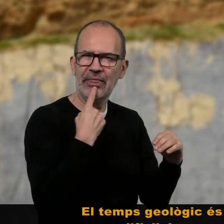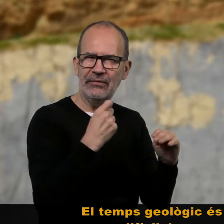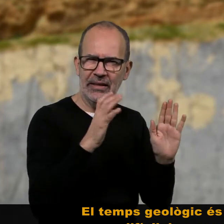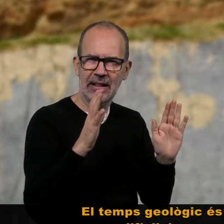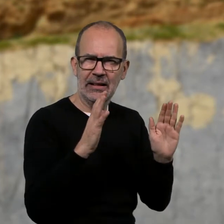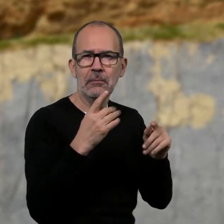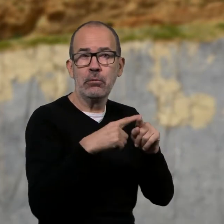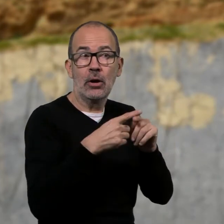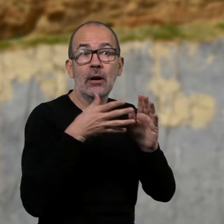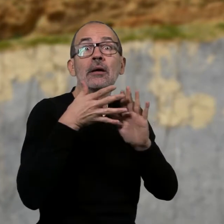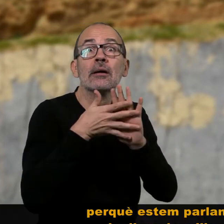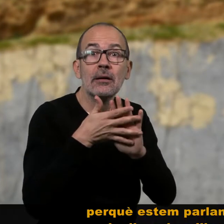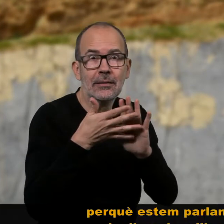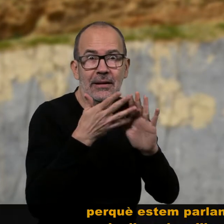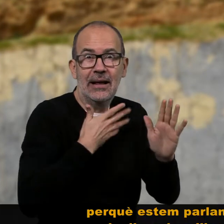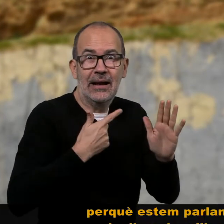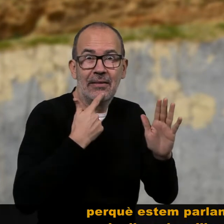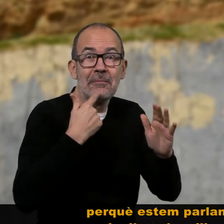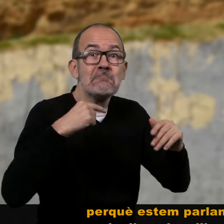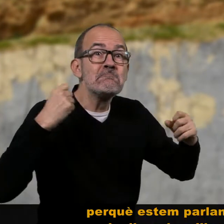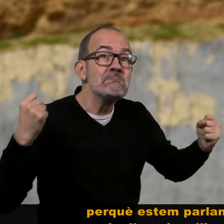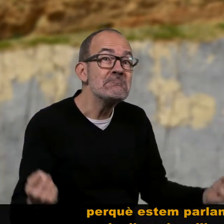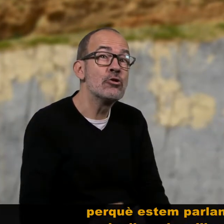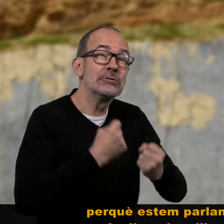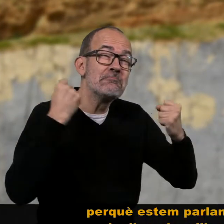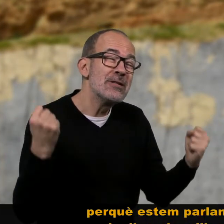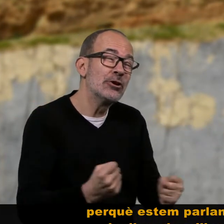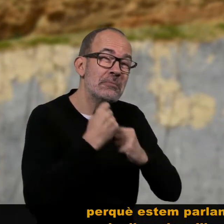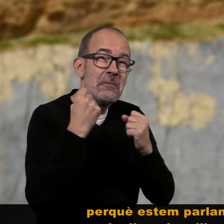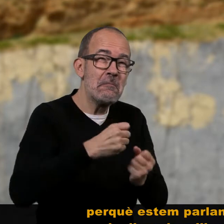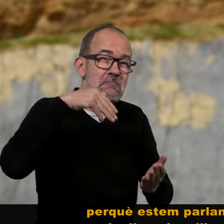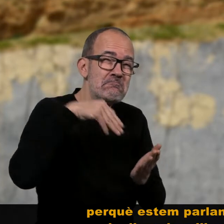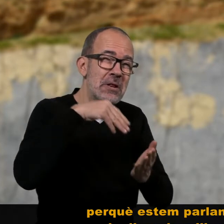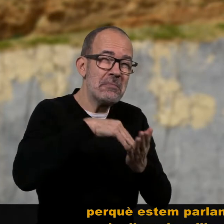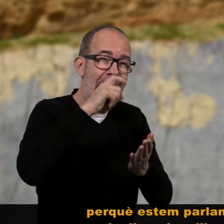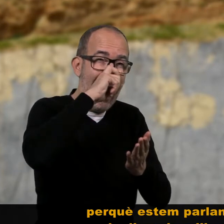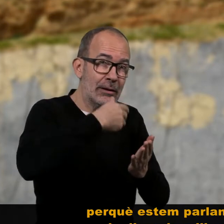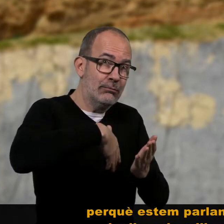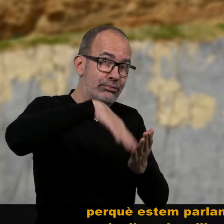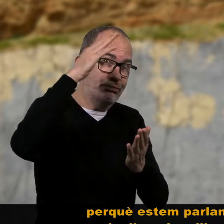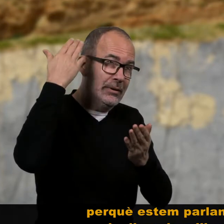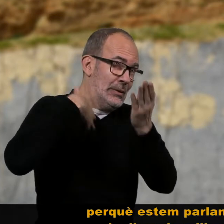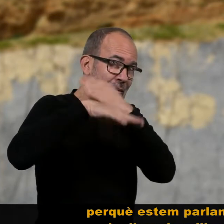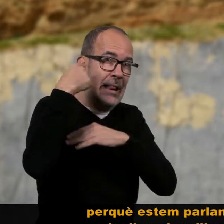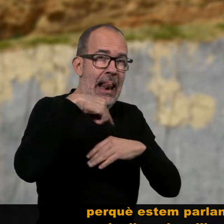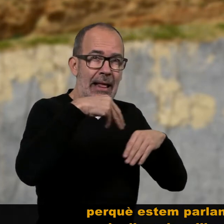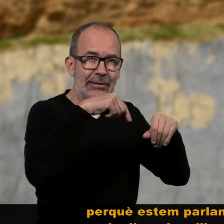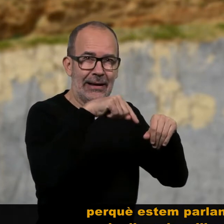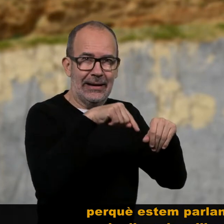El temps geològic és un concepte difícil de comprendre perquè estem parlant de milions i milers de milions d'anys, mentre que